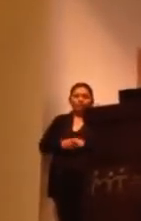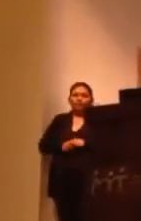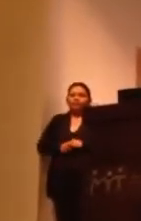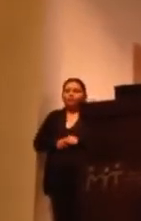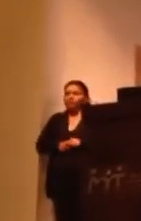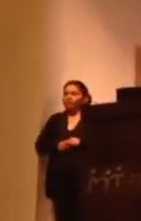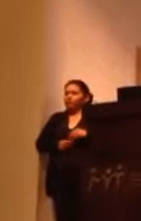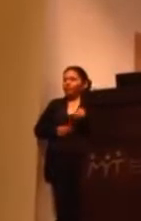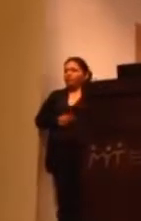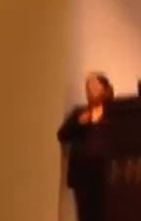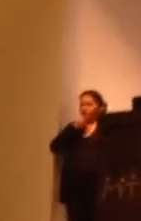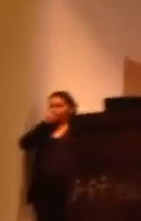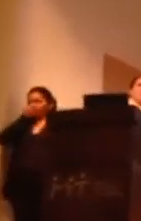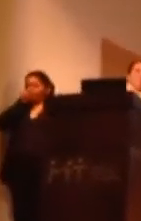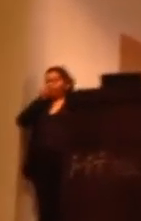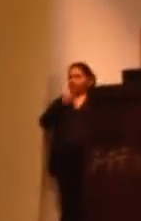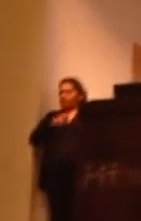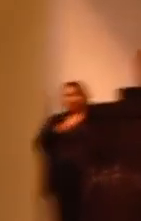doctor.